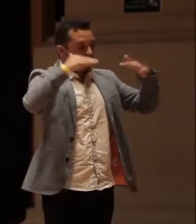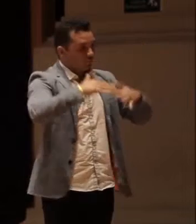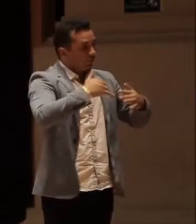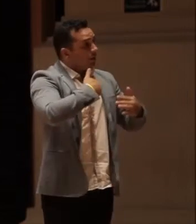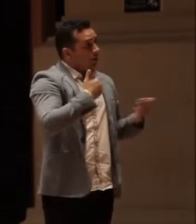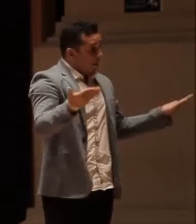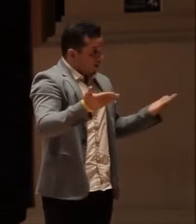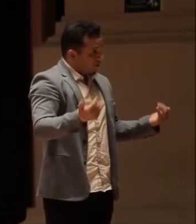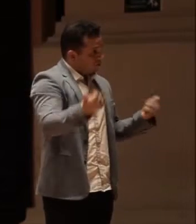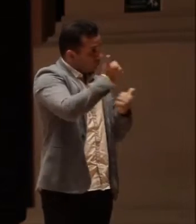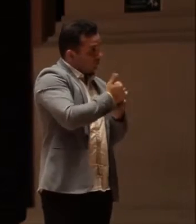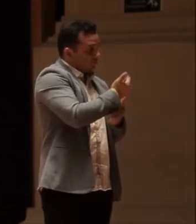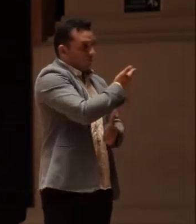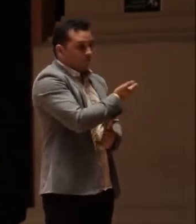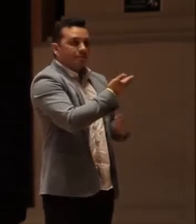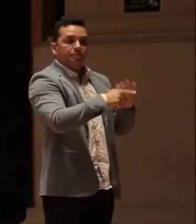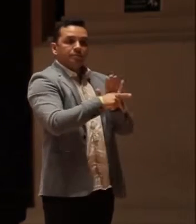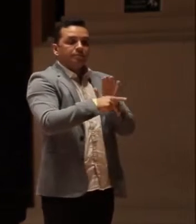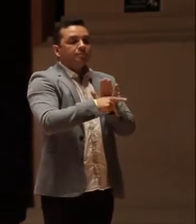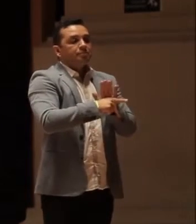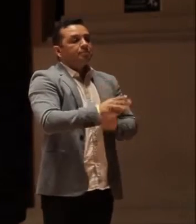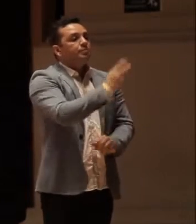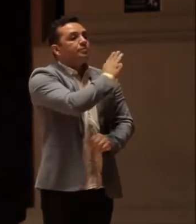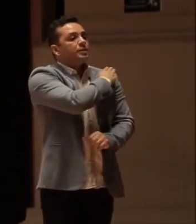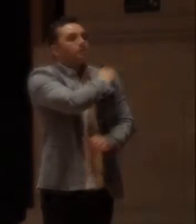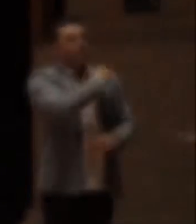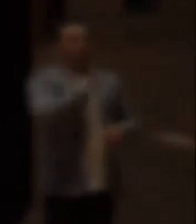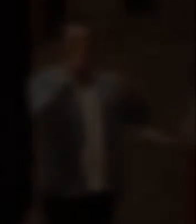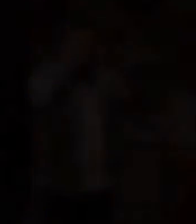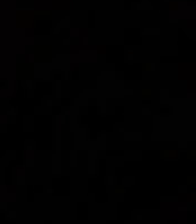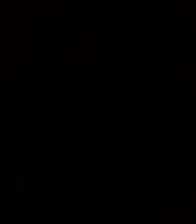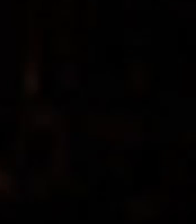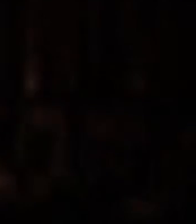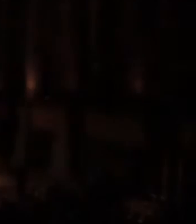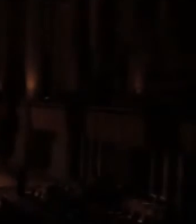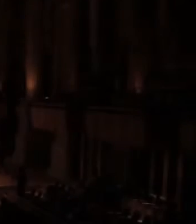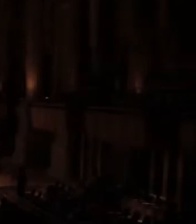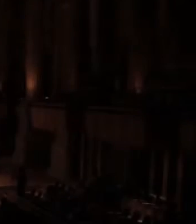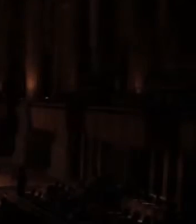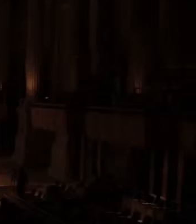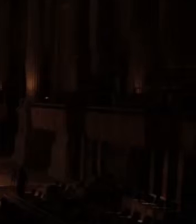satisfação de passar a palavra agora para a nossa ministra, que vai falar a respeito. Muito obrigada.